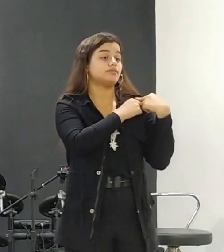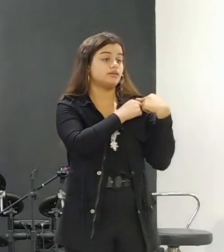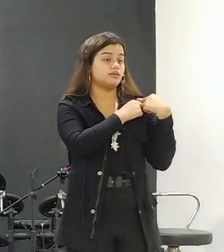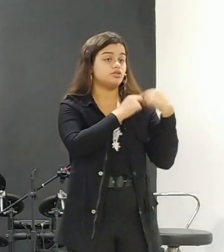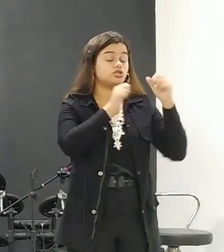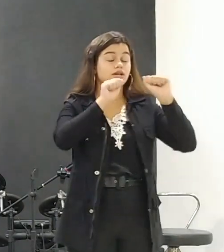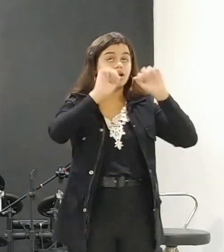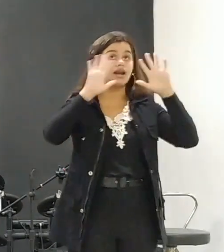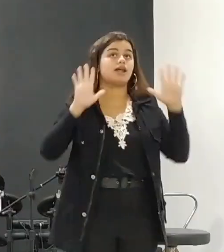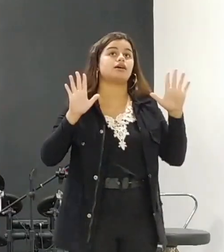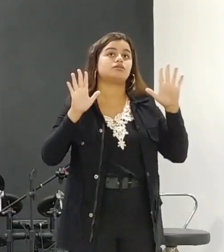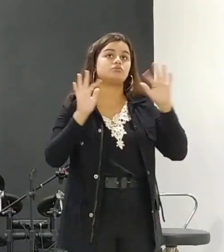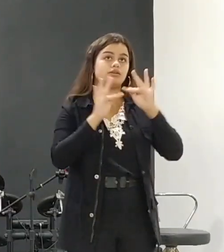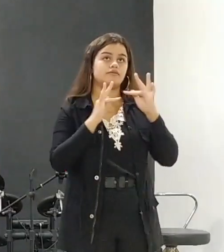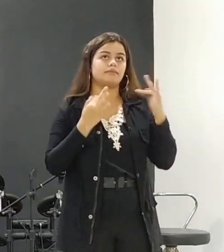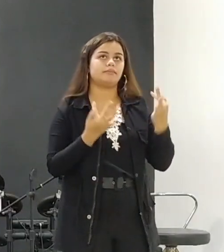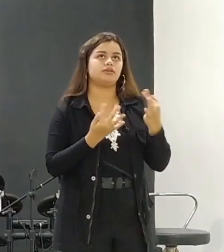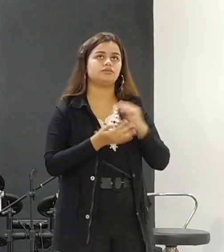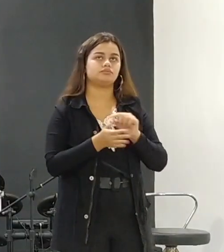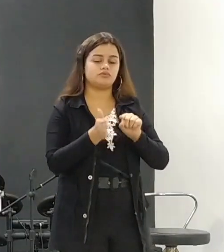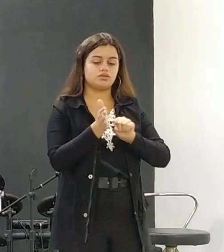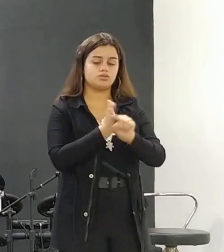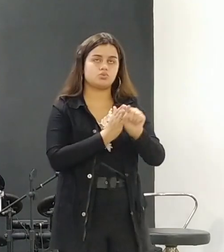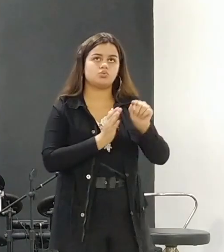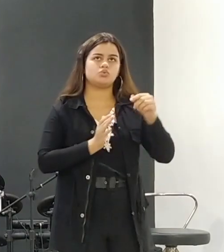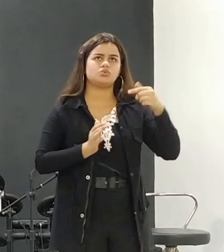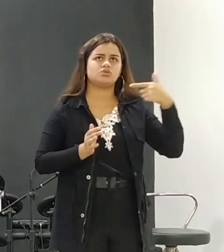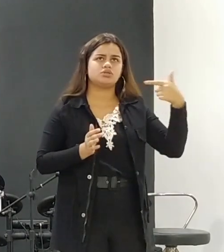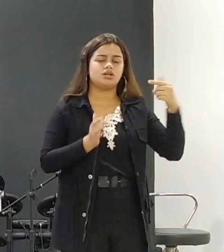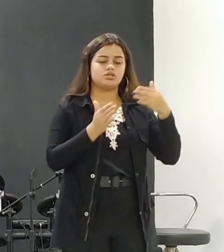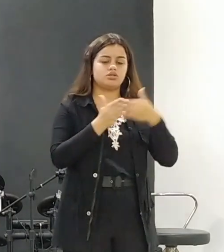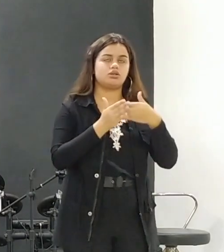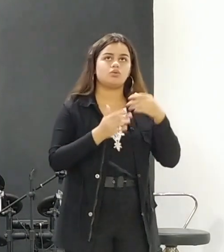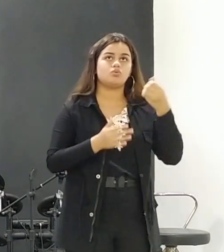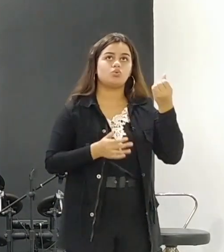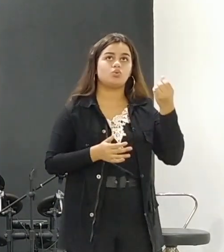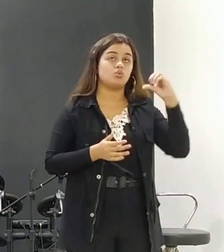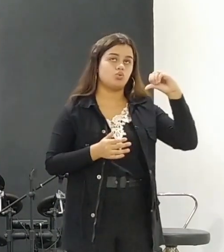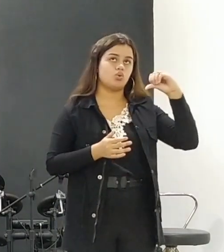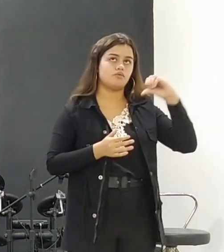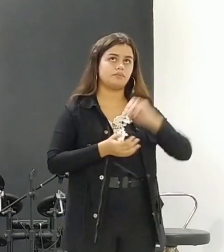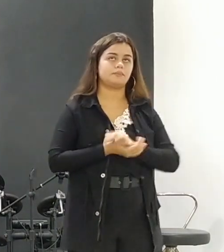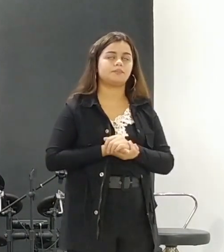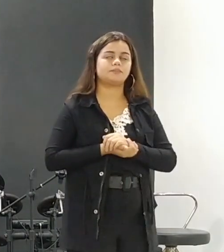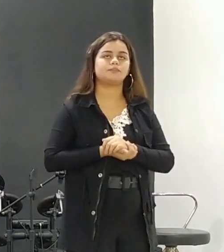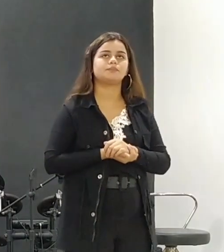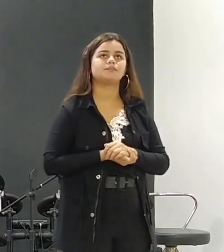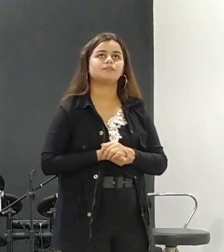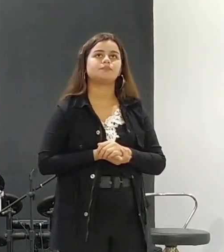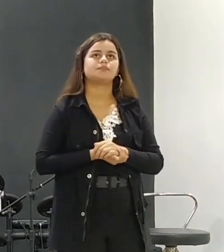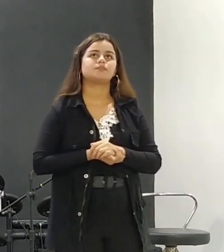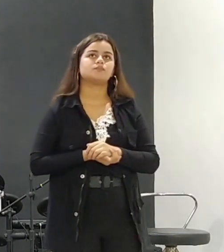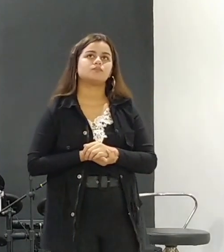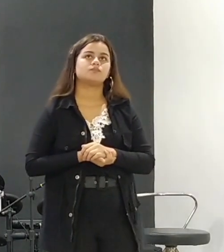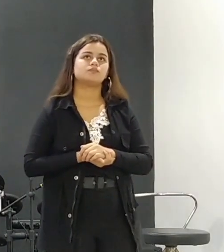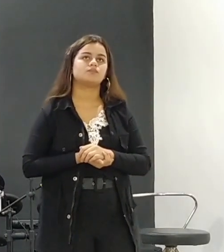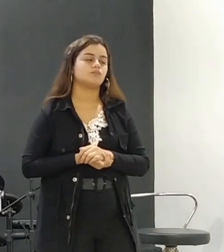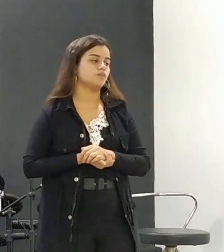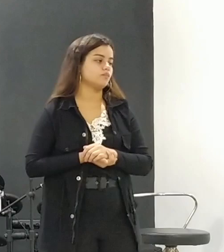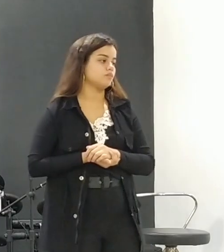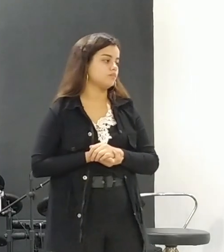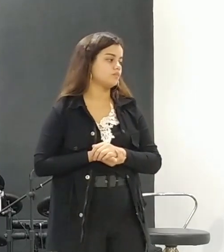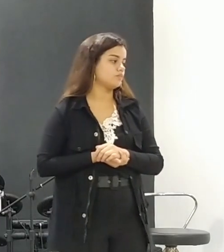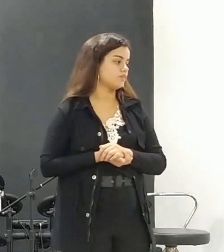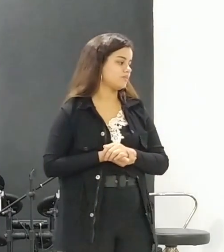papéis claros para a família. De versículo de 7 a 9 também, versículo de 7 a 9 ainda nesse capítulo,